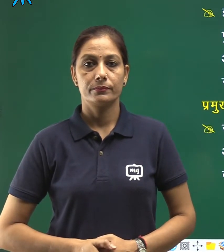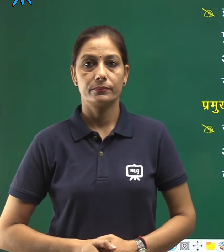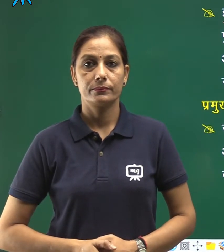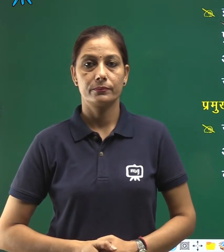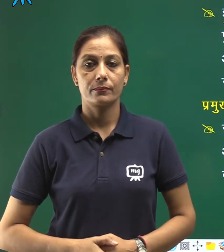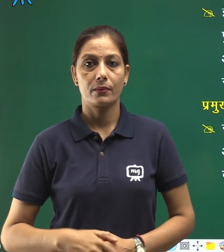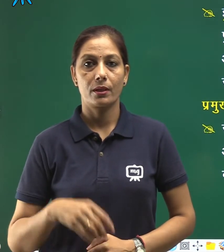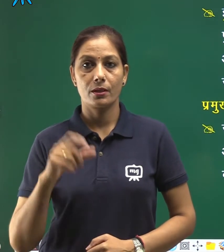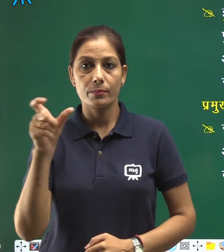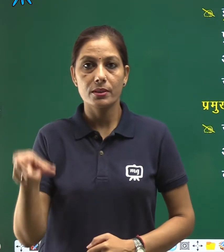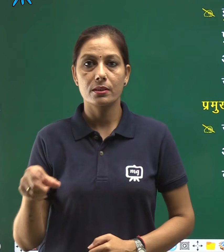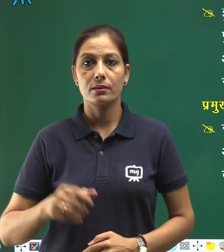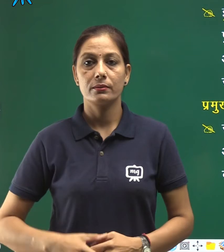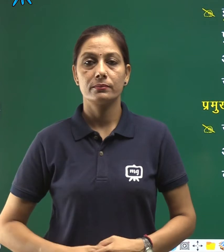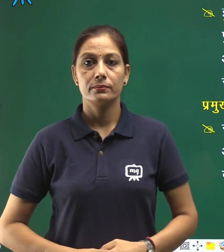इन्हें